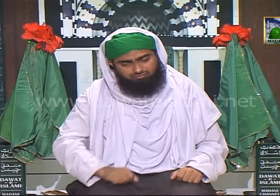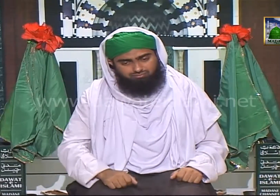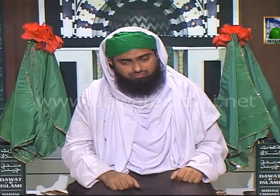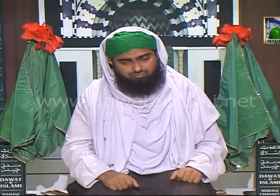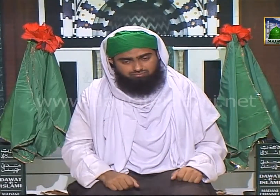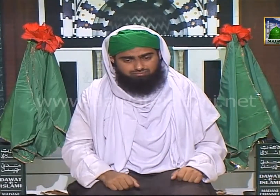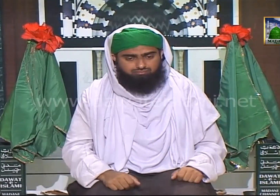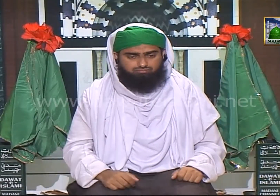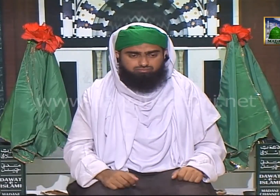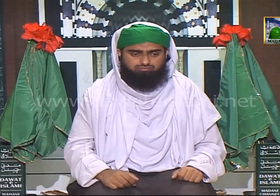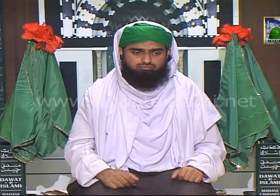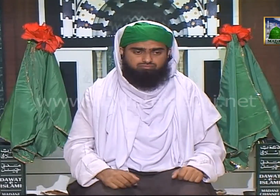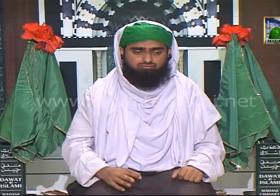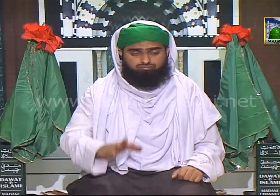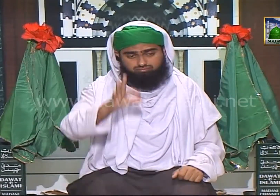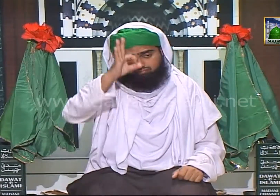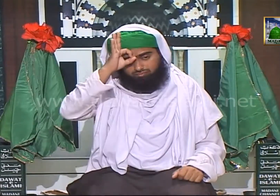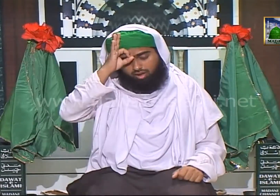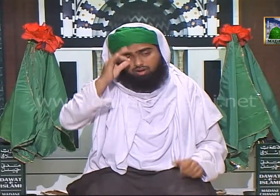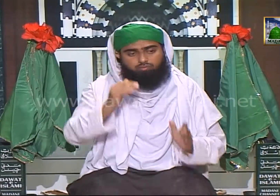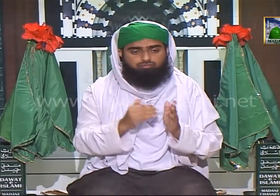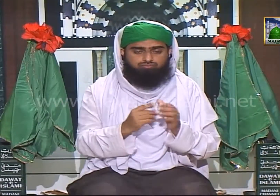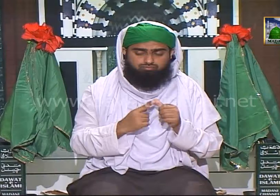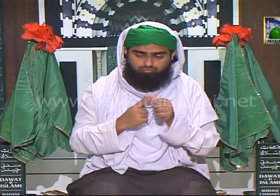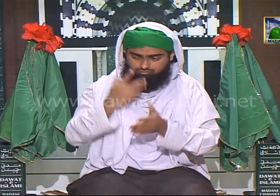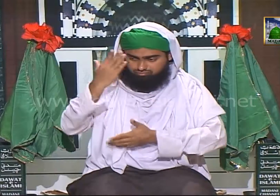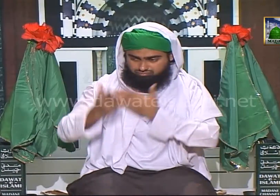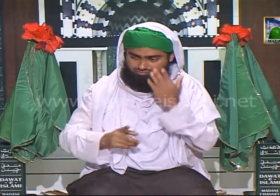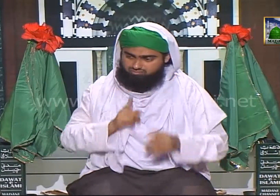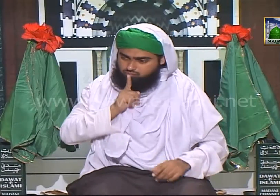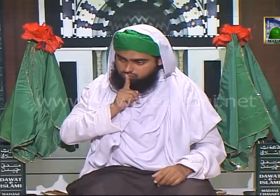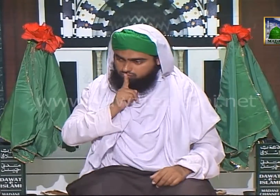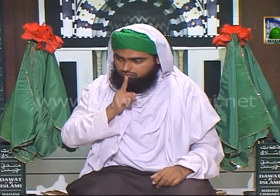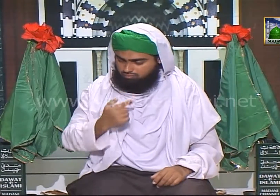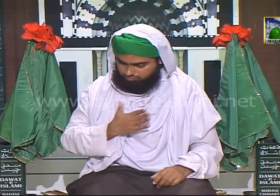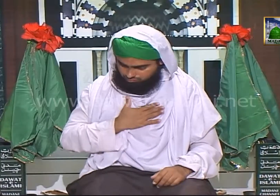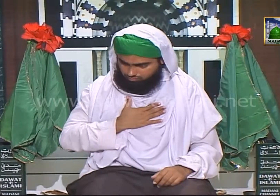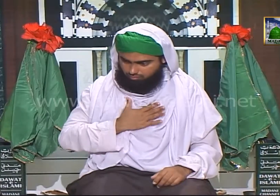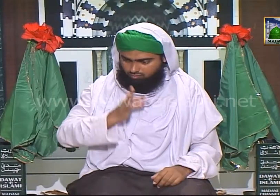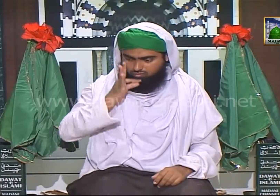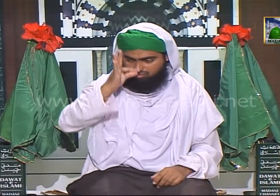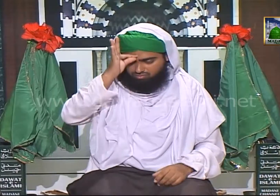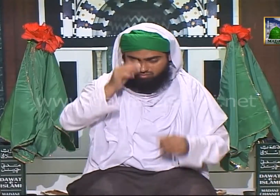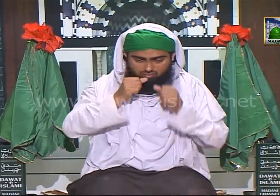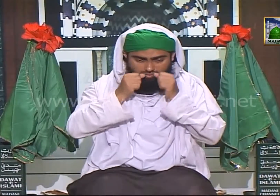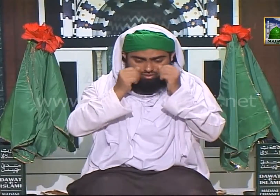فرمایا کہ چپ رہو، میں نے سرکار مدینہ صلی اللہ تعالیٰ علیہ وسلم کا یہ فرمانے علی شان سنا ہے کہ جو حلال روزی کمانے کے